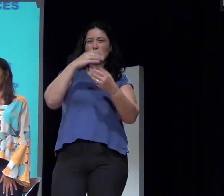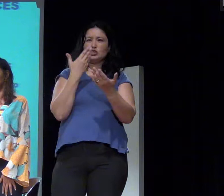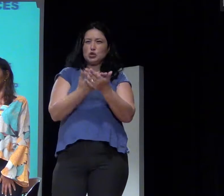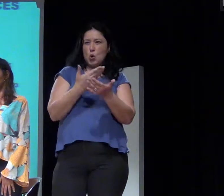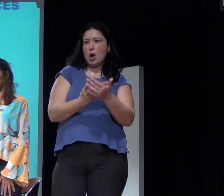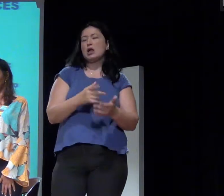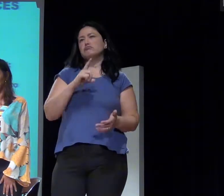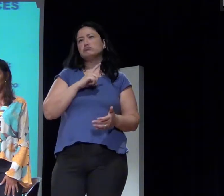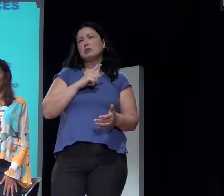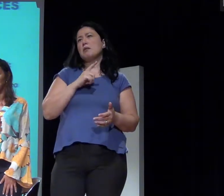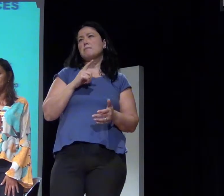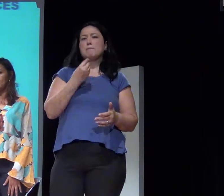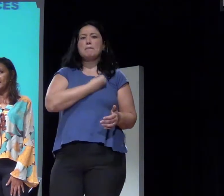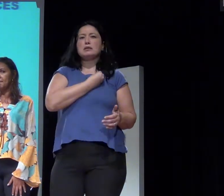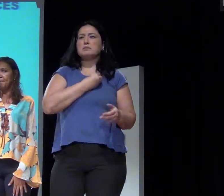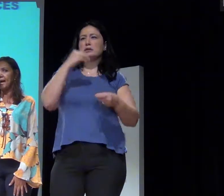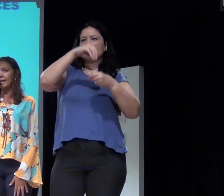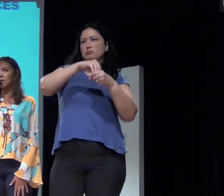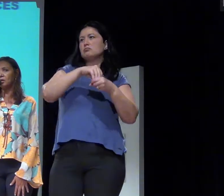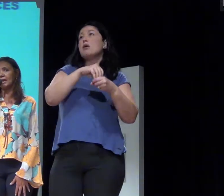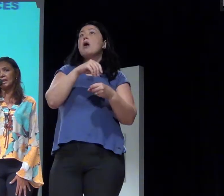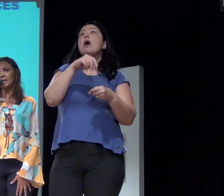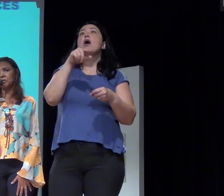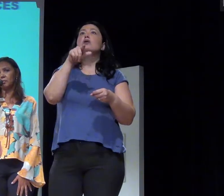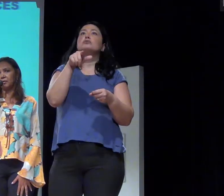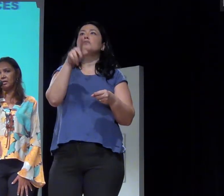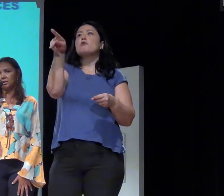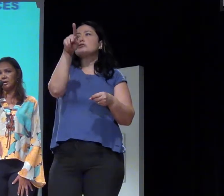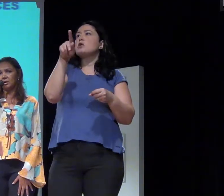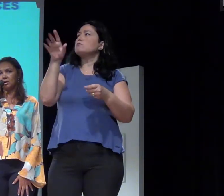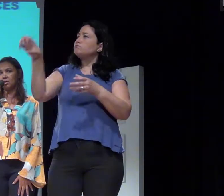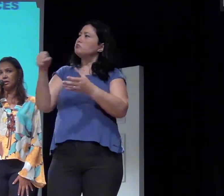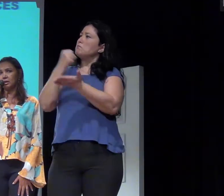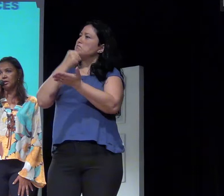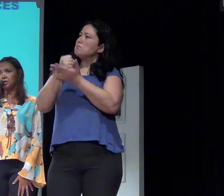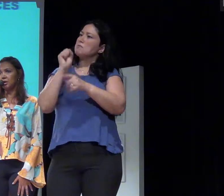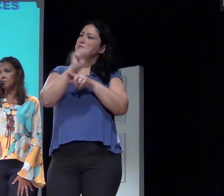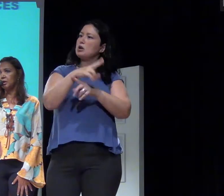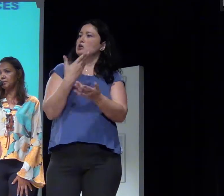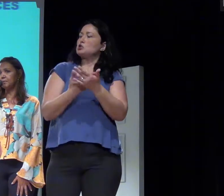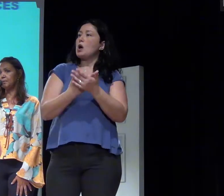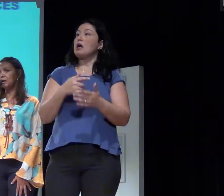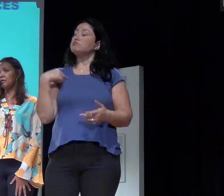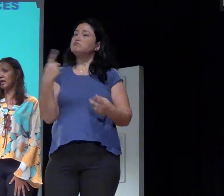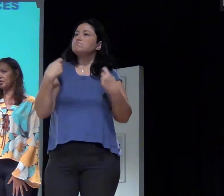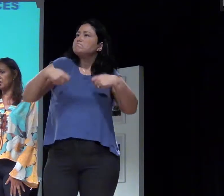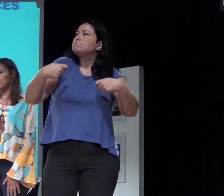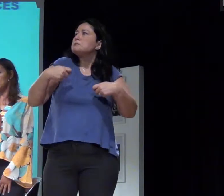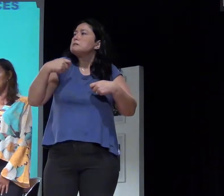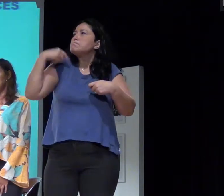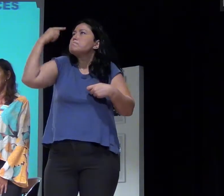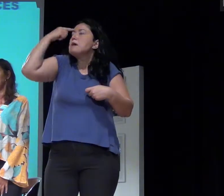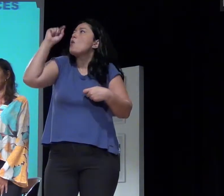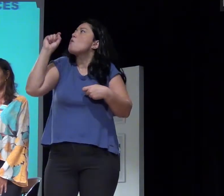participação na seleção de professores para a contratação de professores na escola. Então, a gente realmente